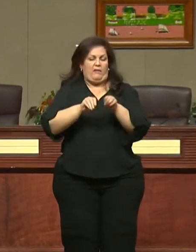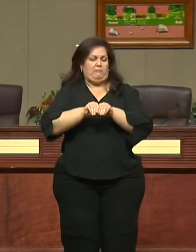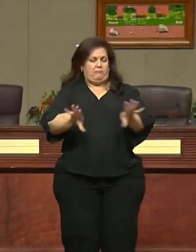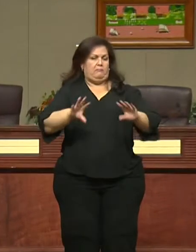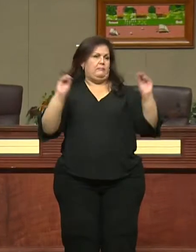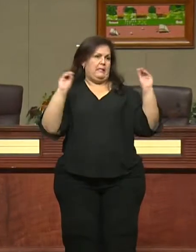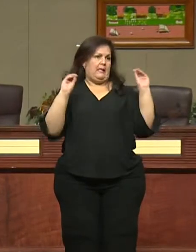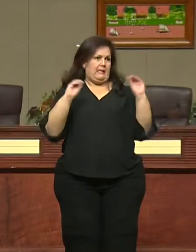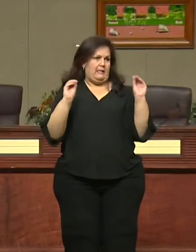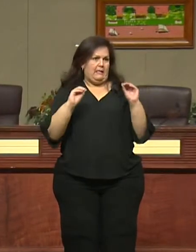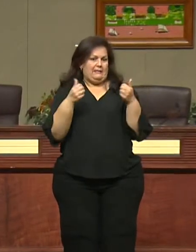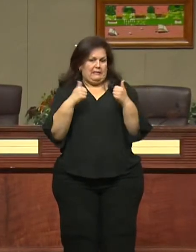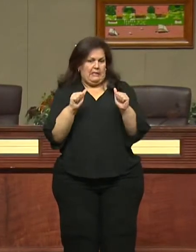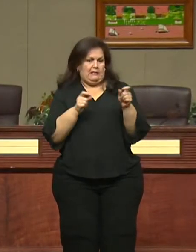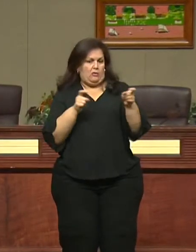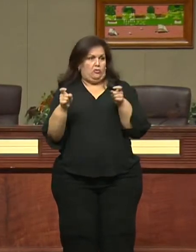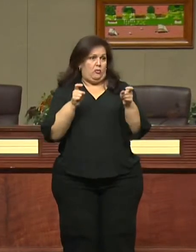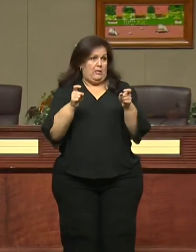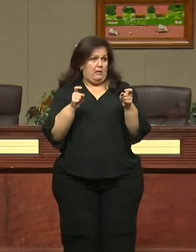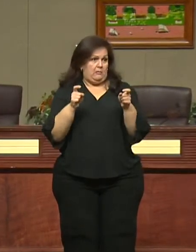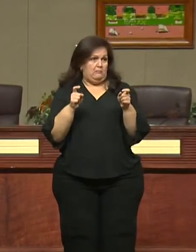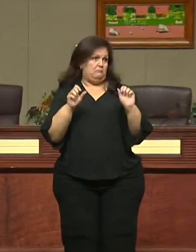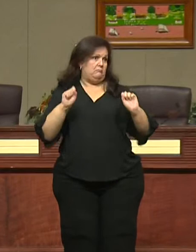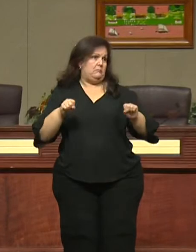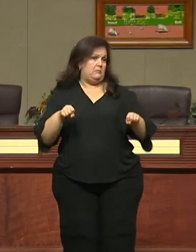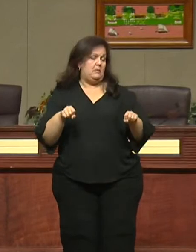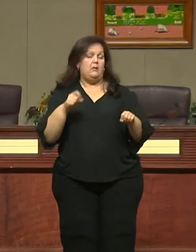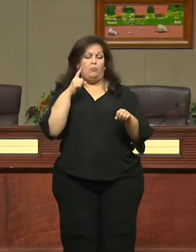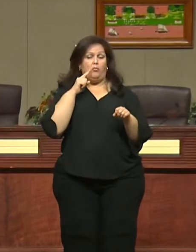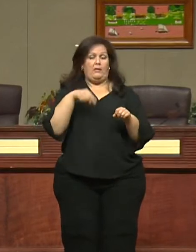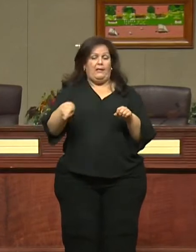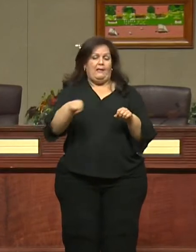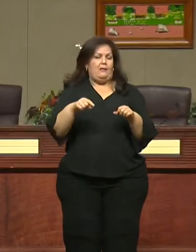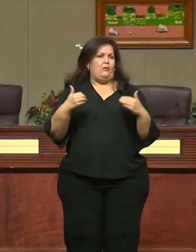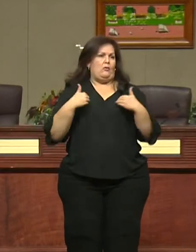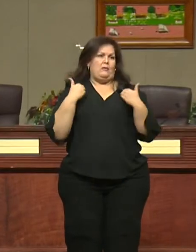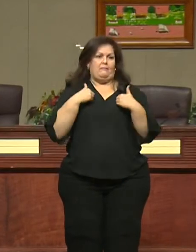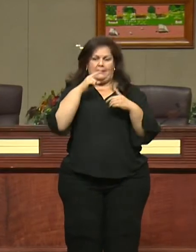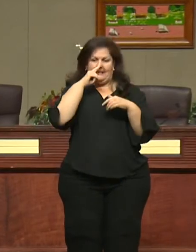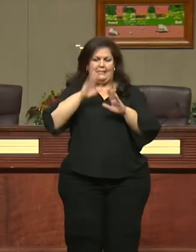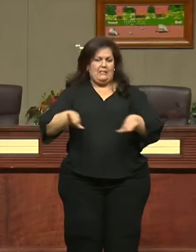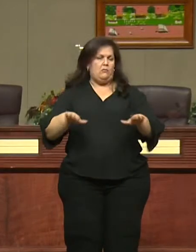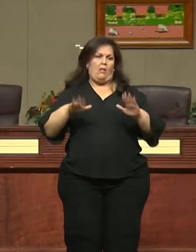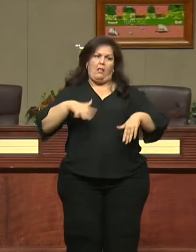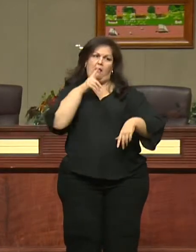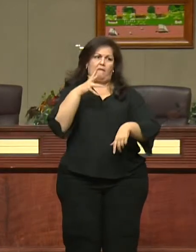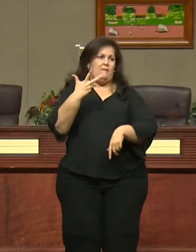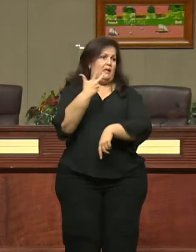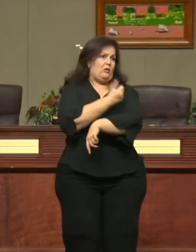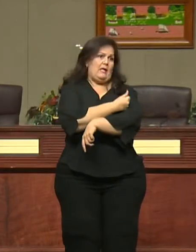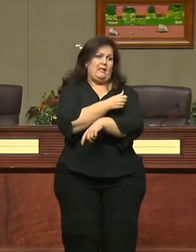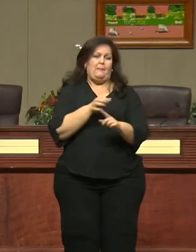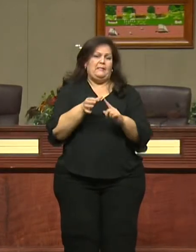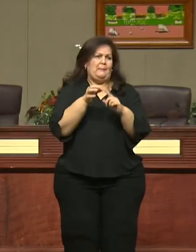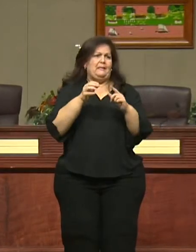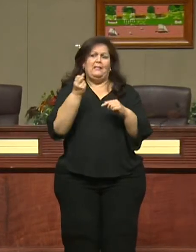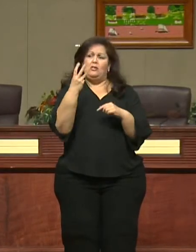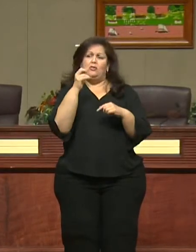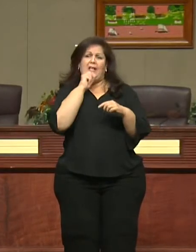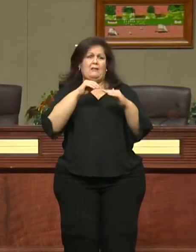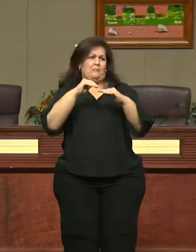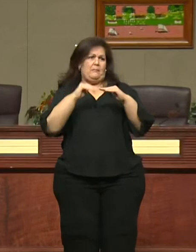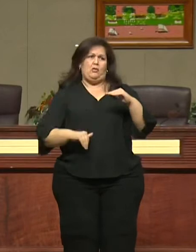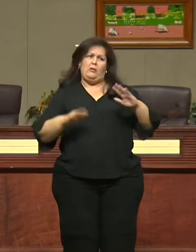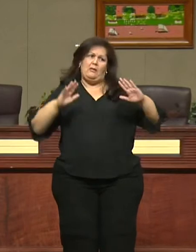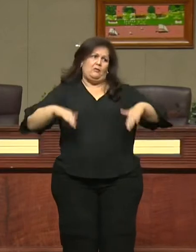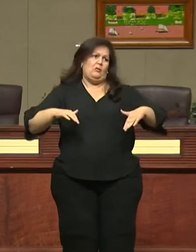y tratar de contenerlo lo más posible, porque este grupo no está vacunado, especialmente los que son menores de 12 años.